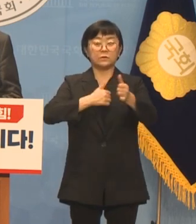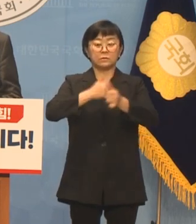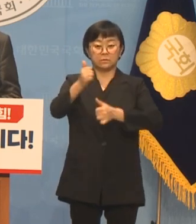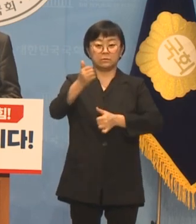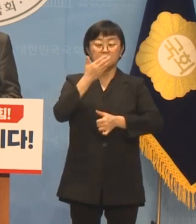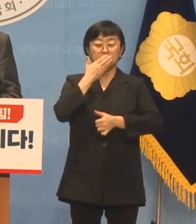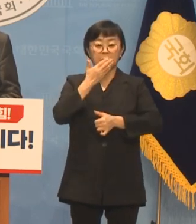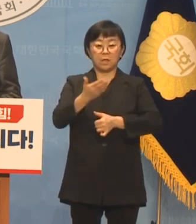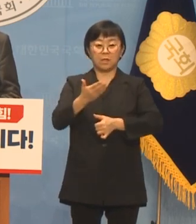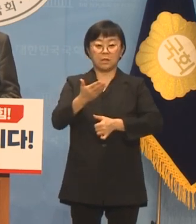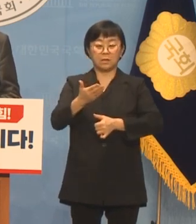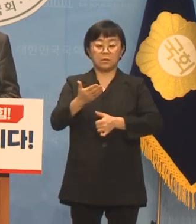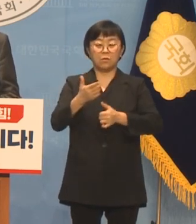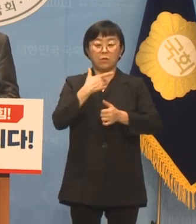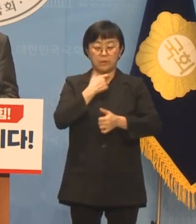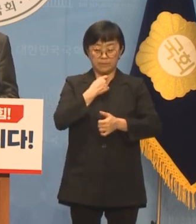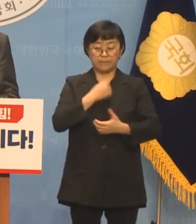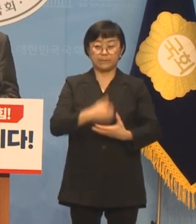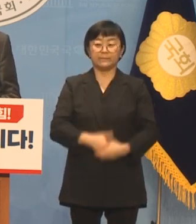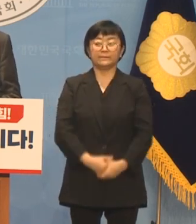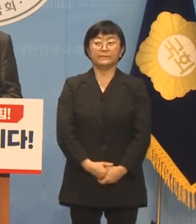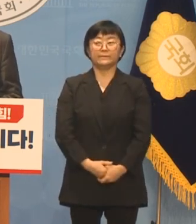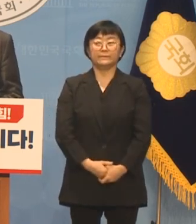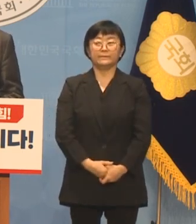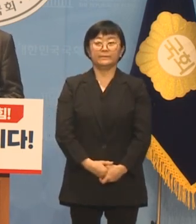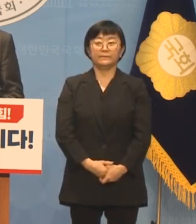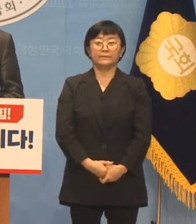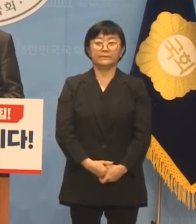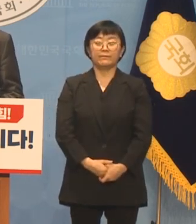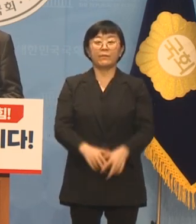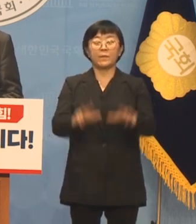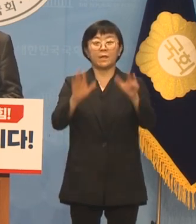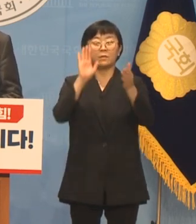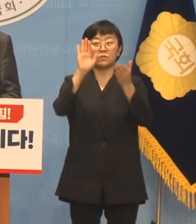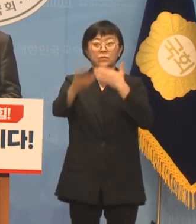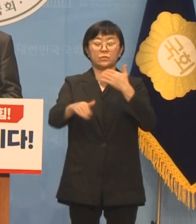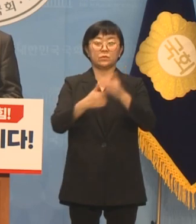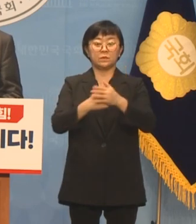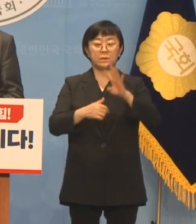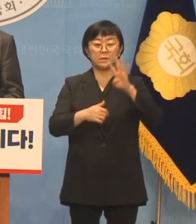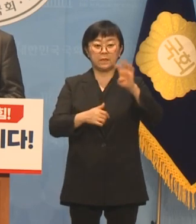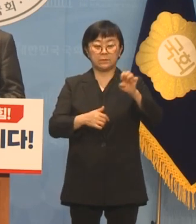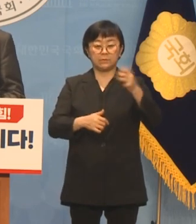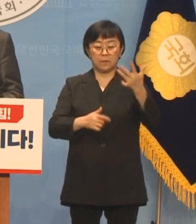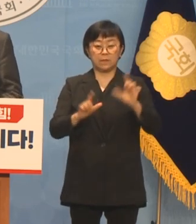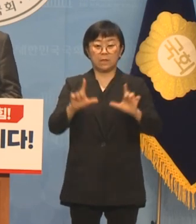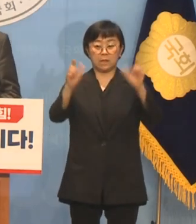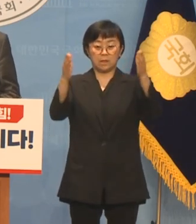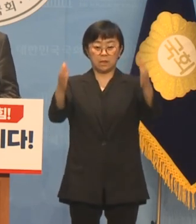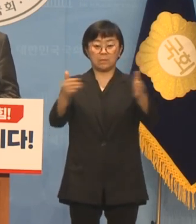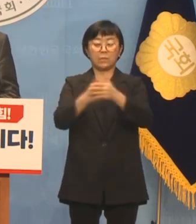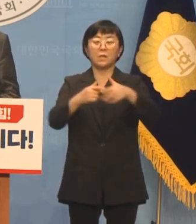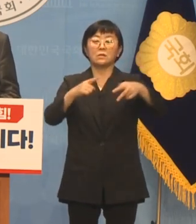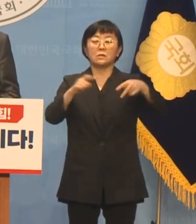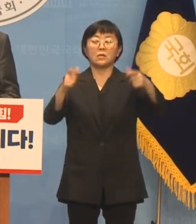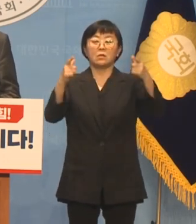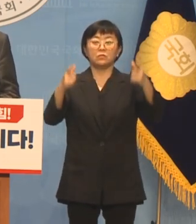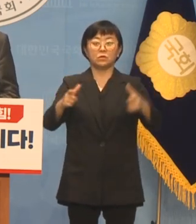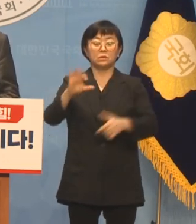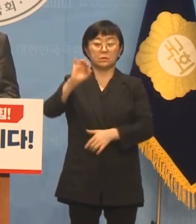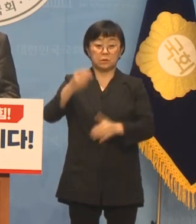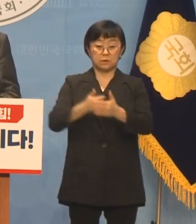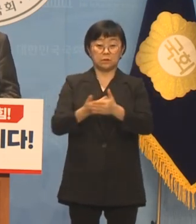승리할 것을 기원 드립니다. 이제 앞으로 남은 48일간 서대문 을